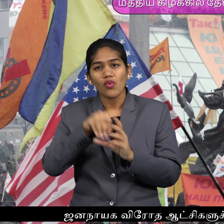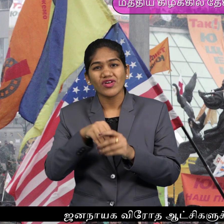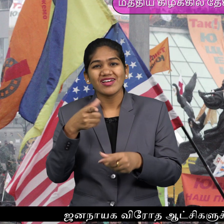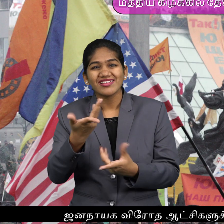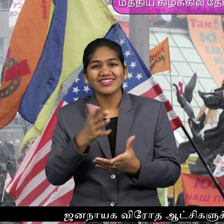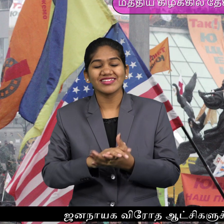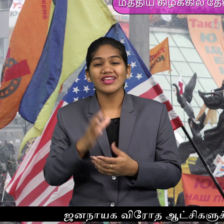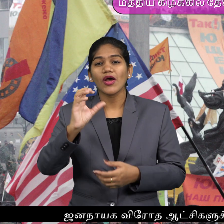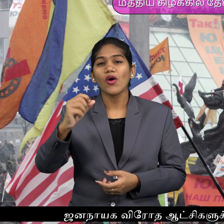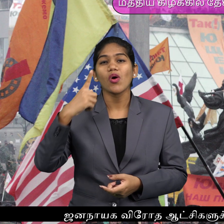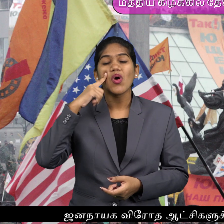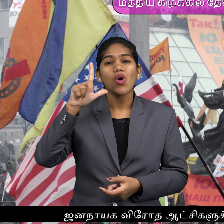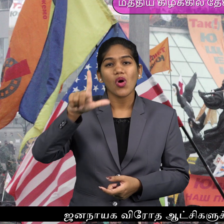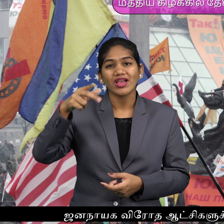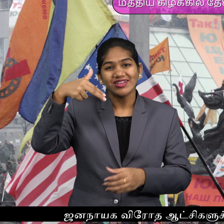ஆதரவு.